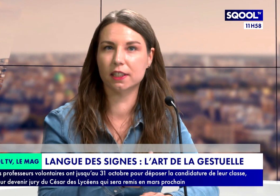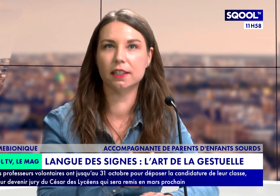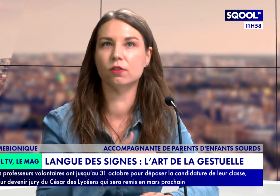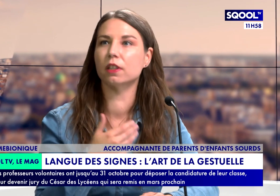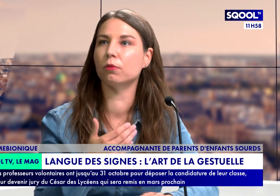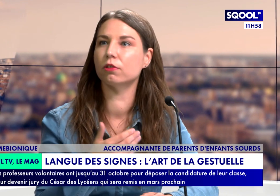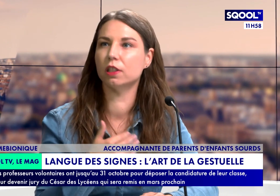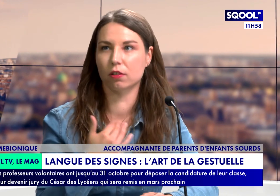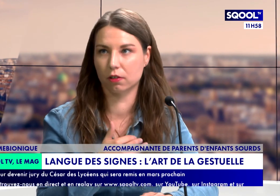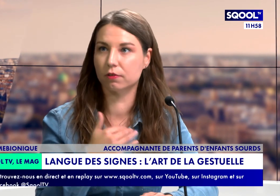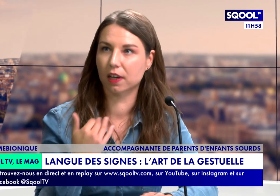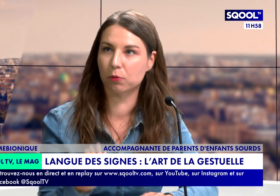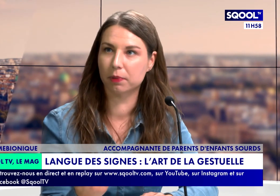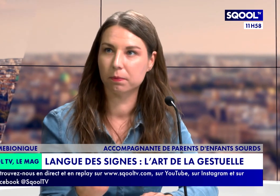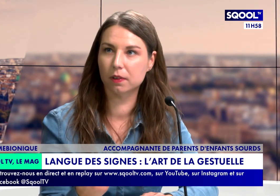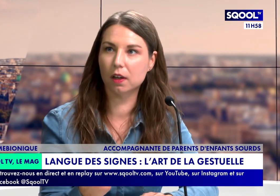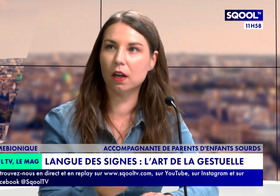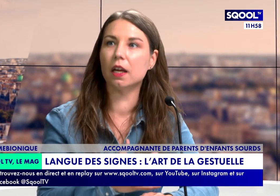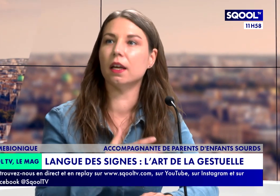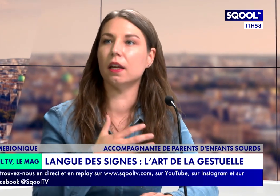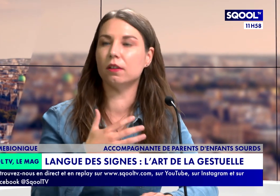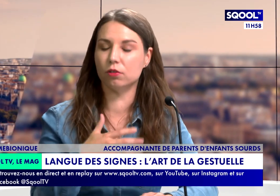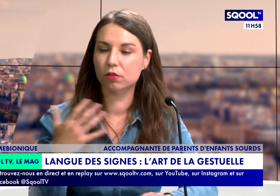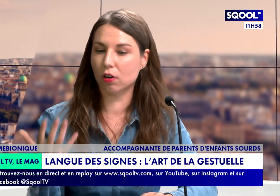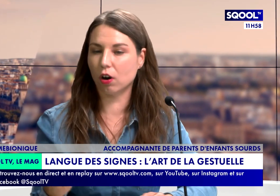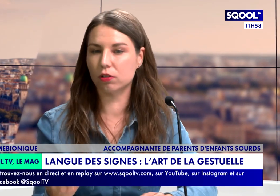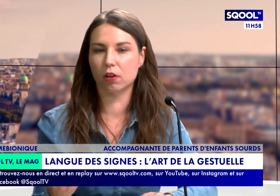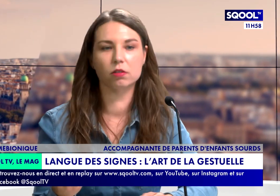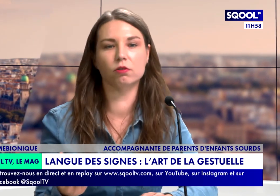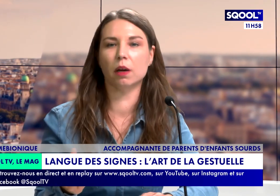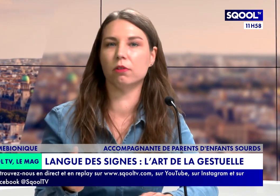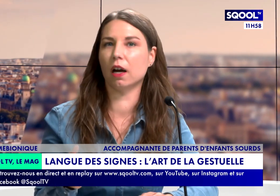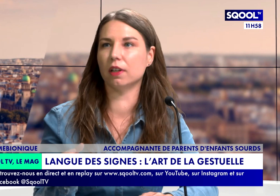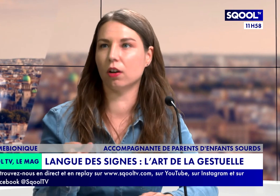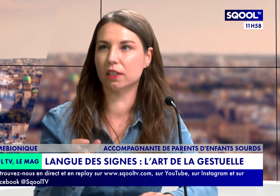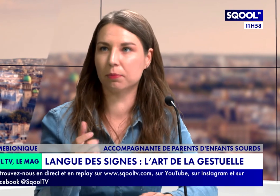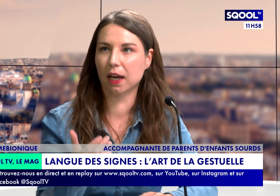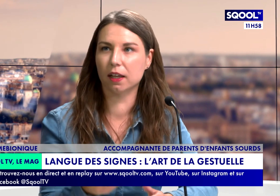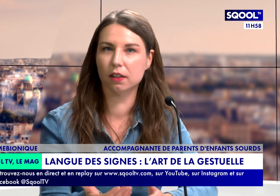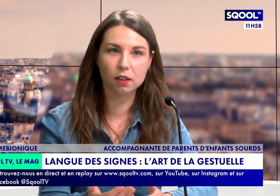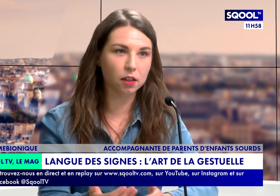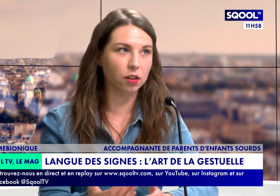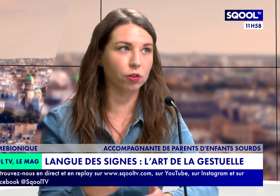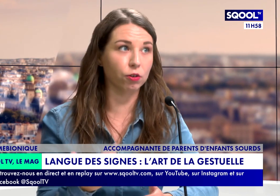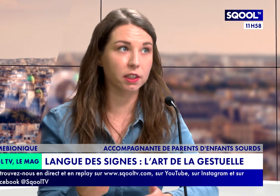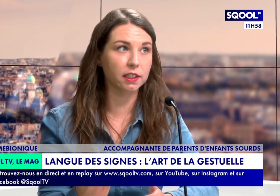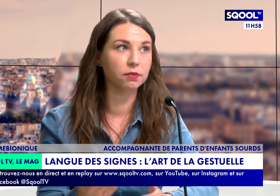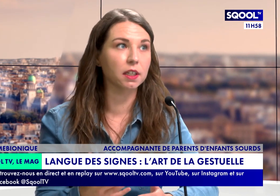des signes, notamment ceux qui n'entendent vraiment pas. Et d'autres entendent, notamment avec leurs appareils auditifs, et